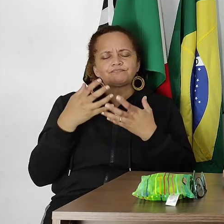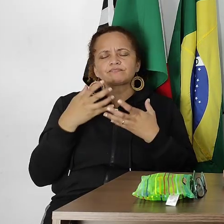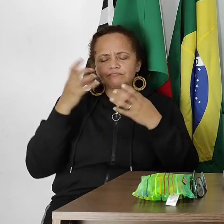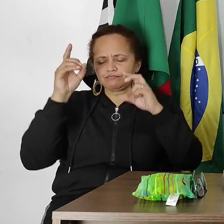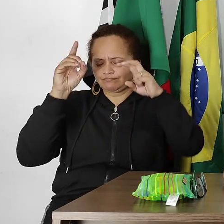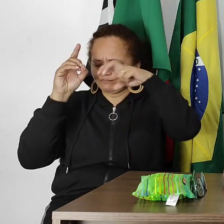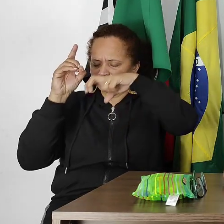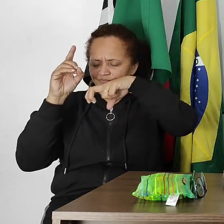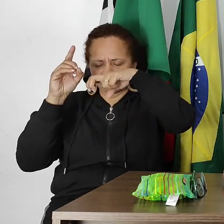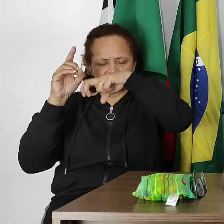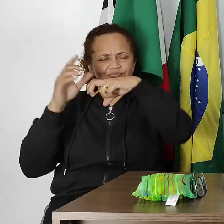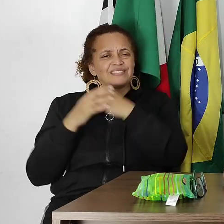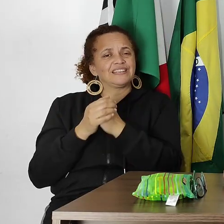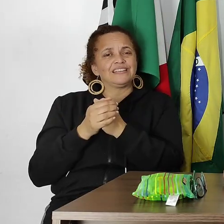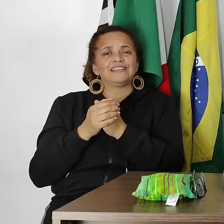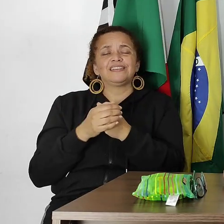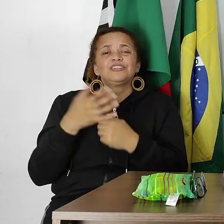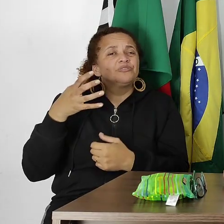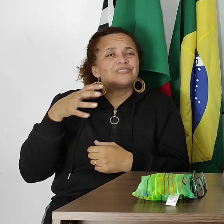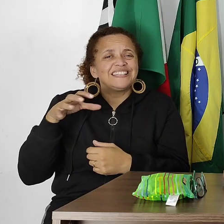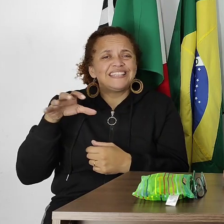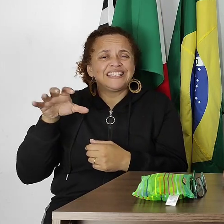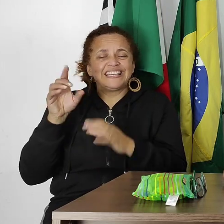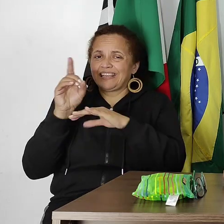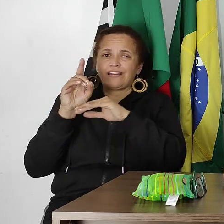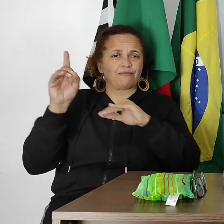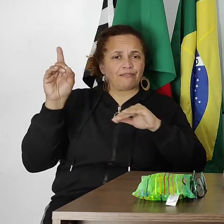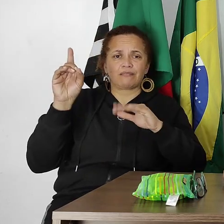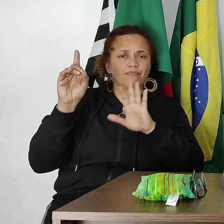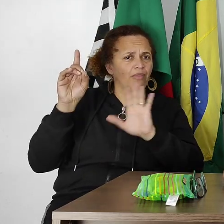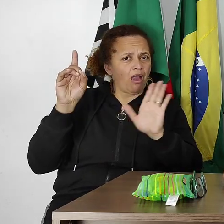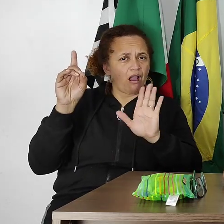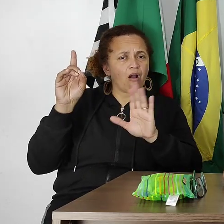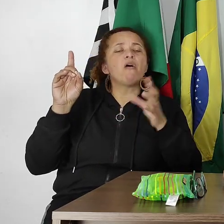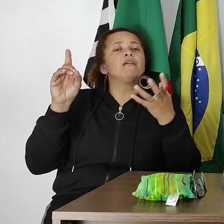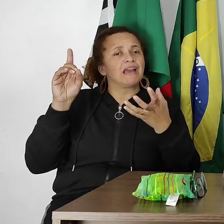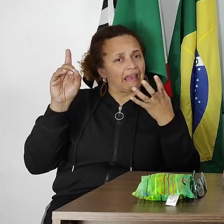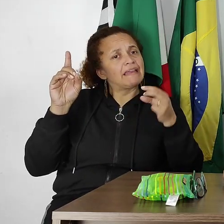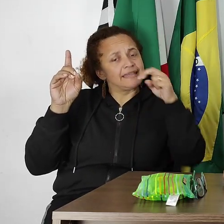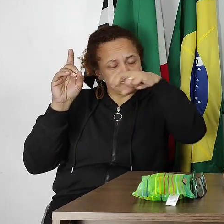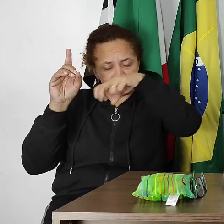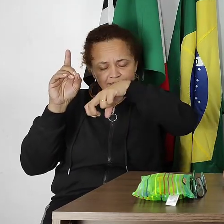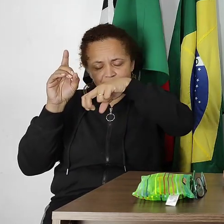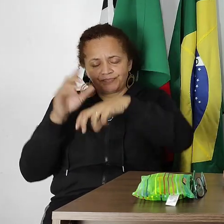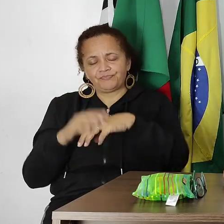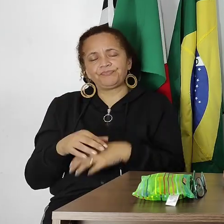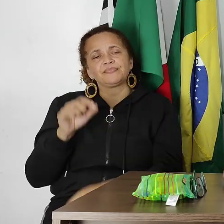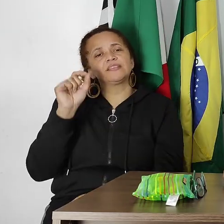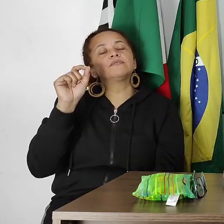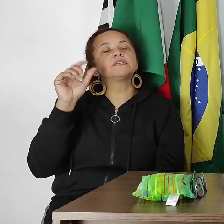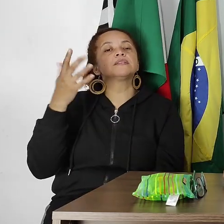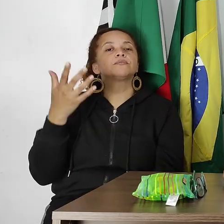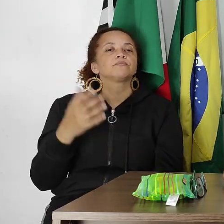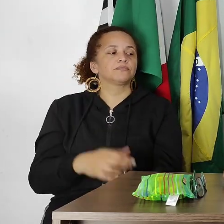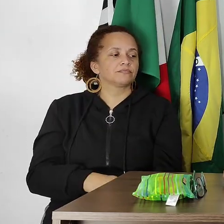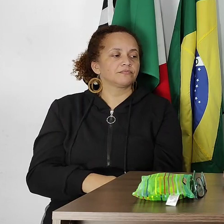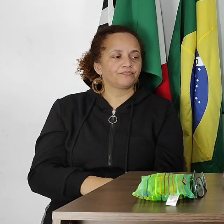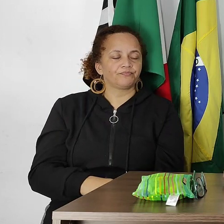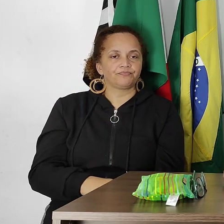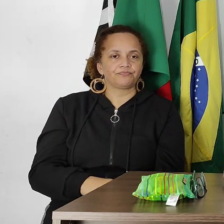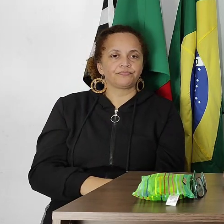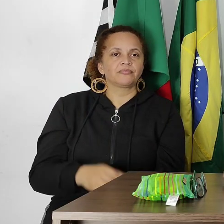né? Não tem, não dá para resistir. E aí o que aconteceu? Ele